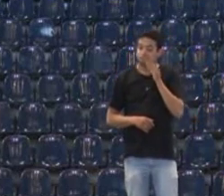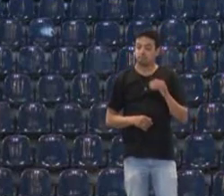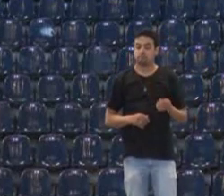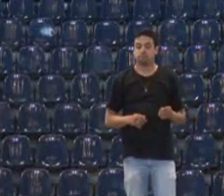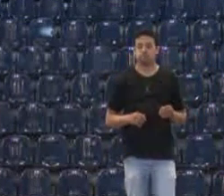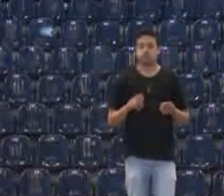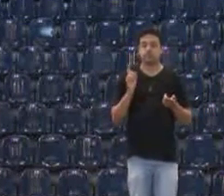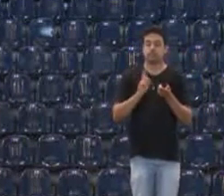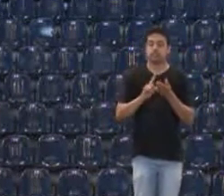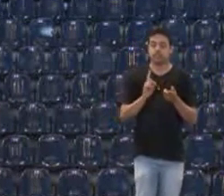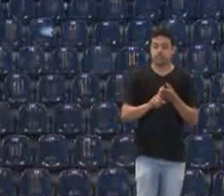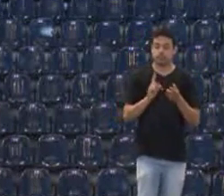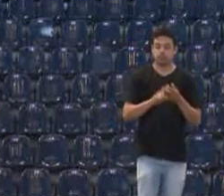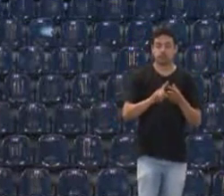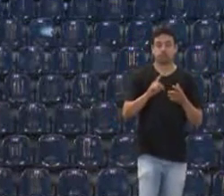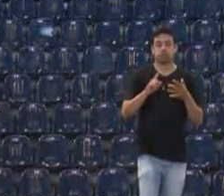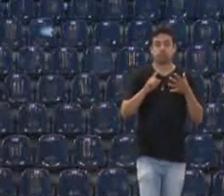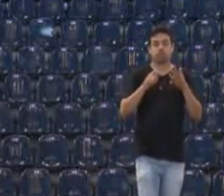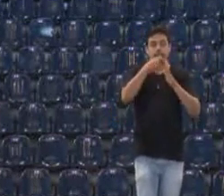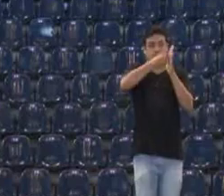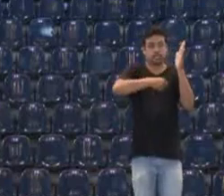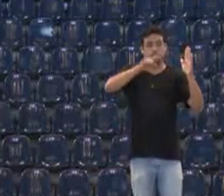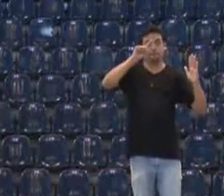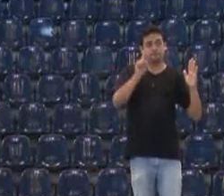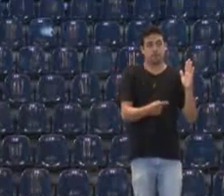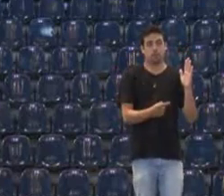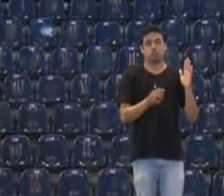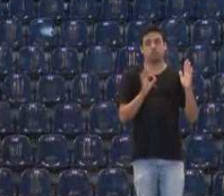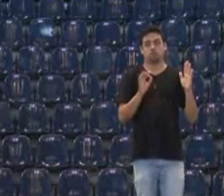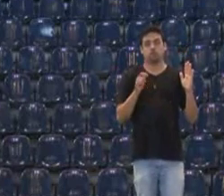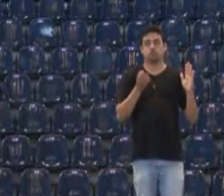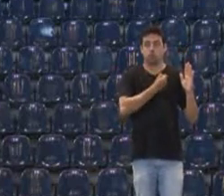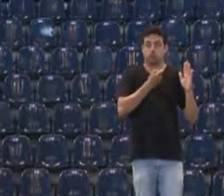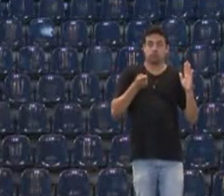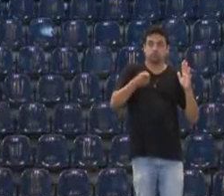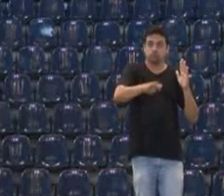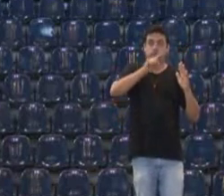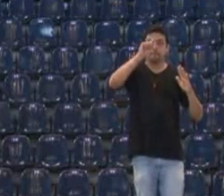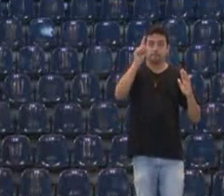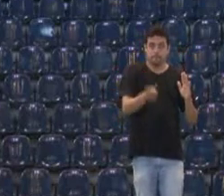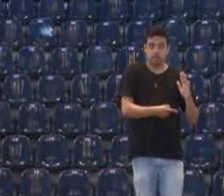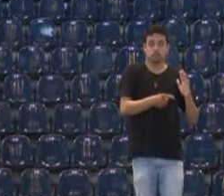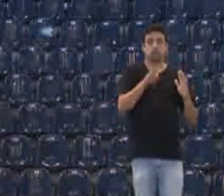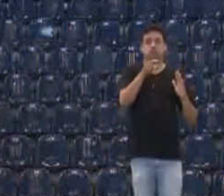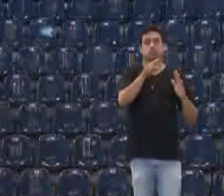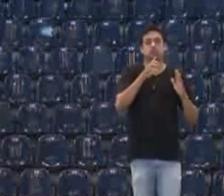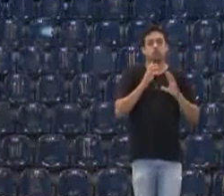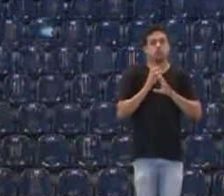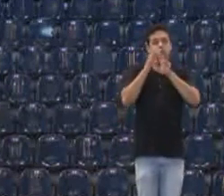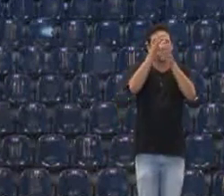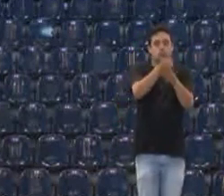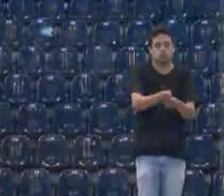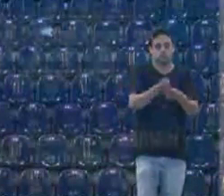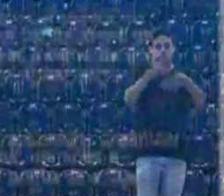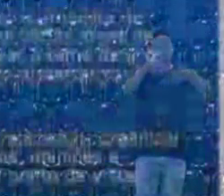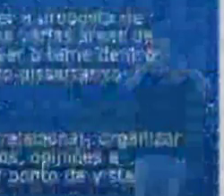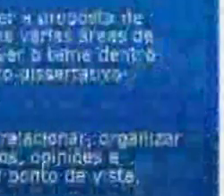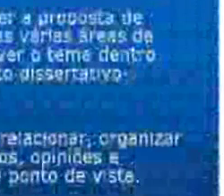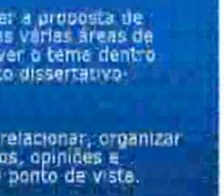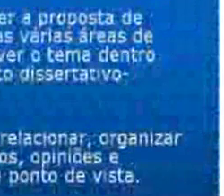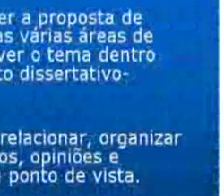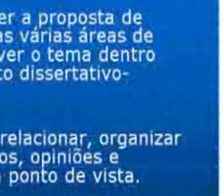A redação de vocês vale 1000, não é isso? E esses 1000 pontos representam a soma de 5 competências.